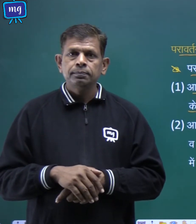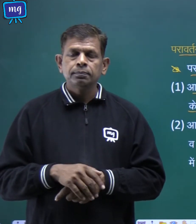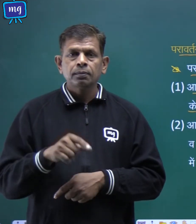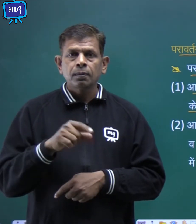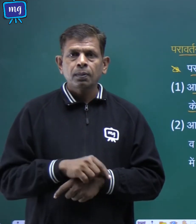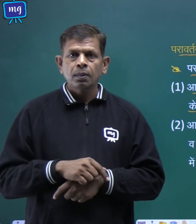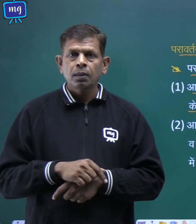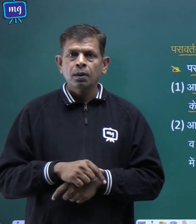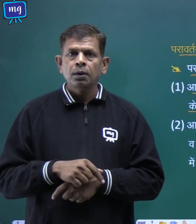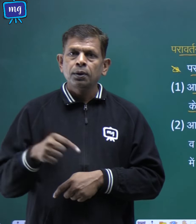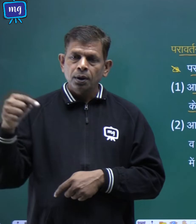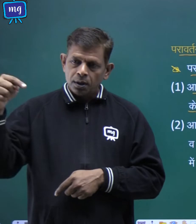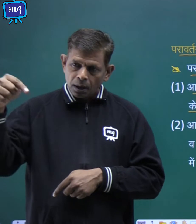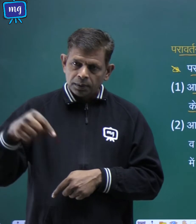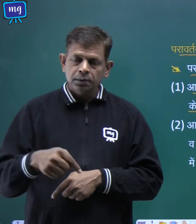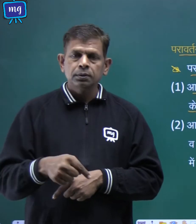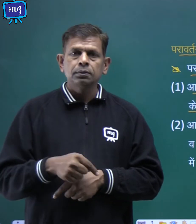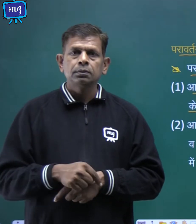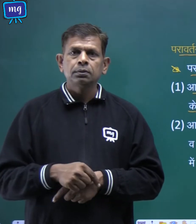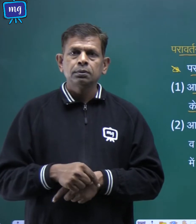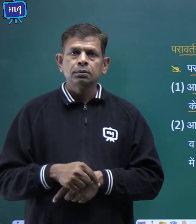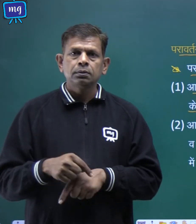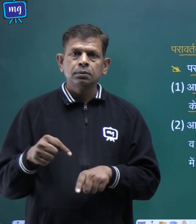ये देखिए आपतित किरण है